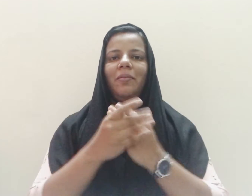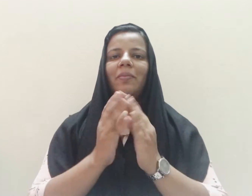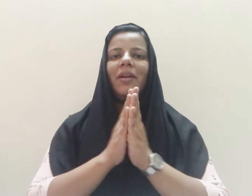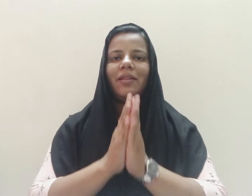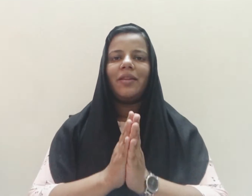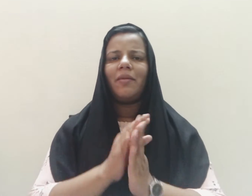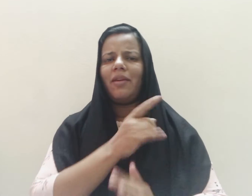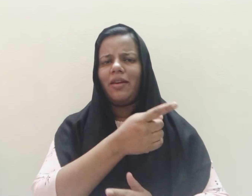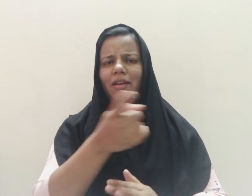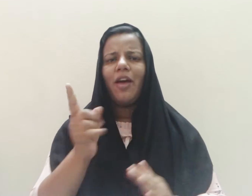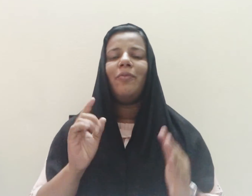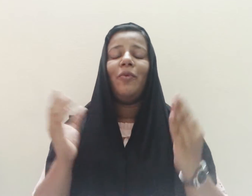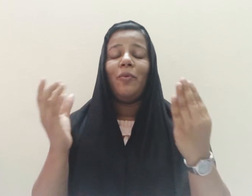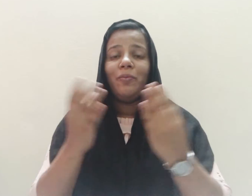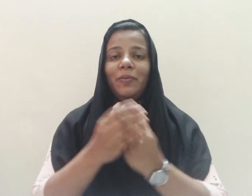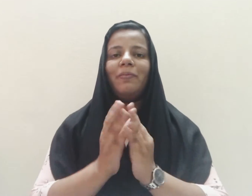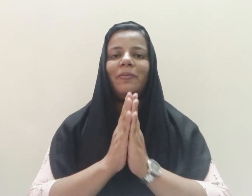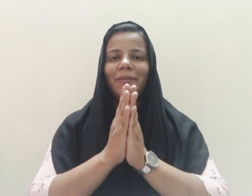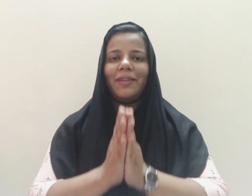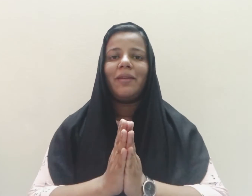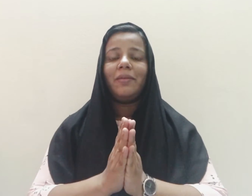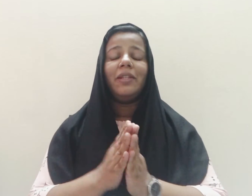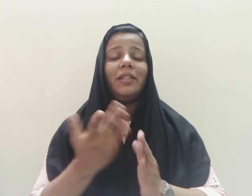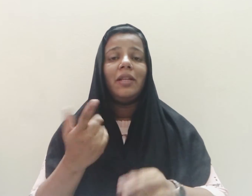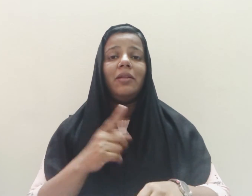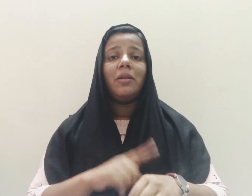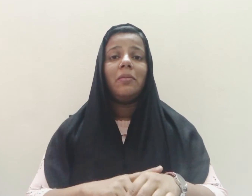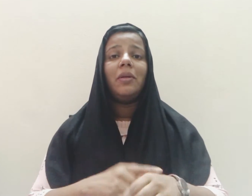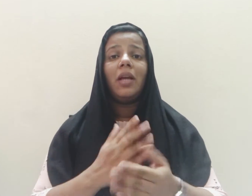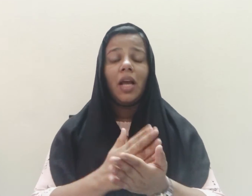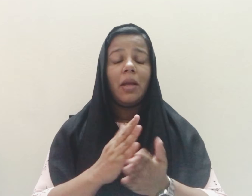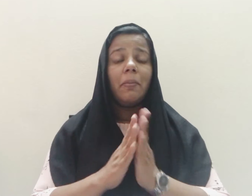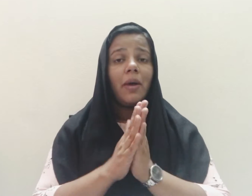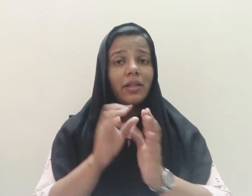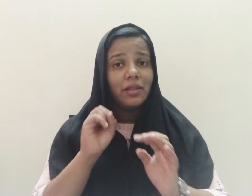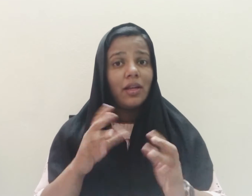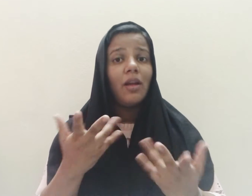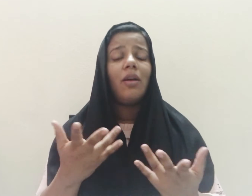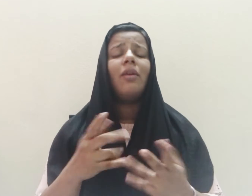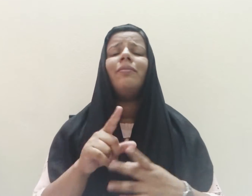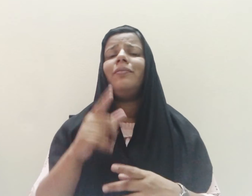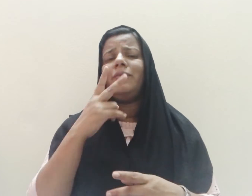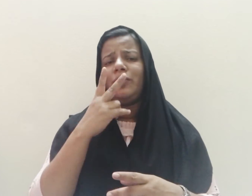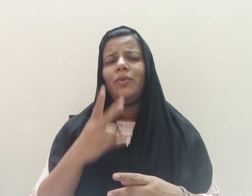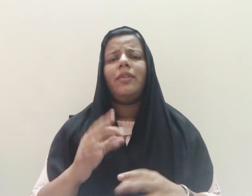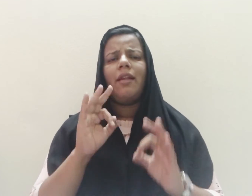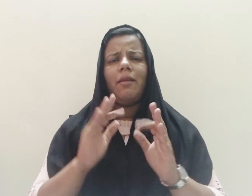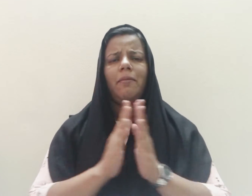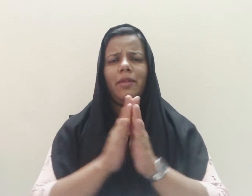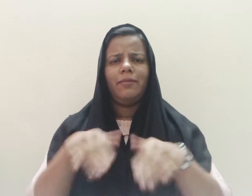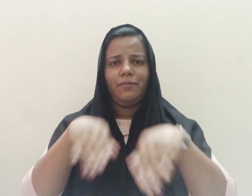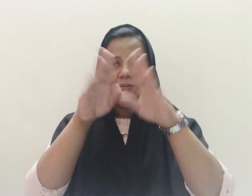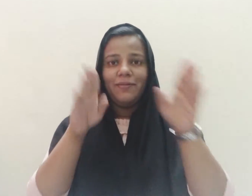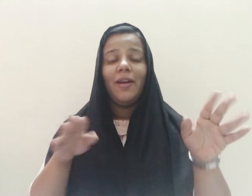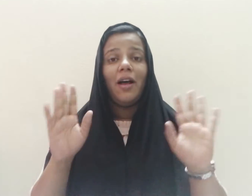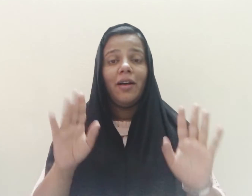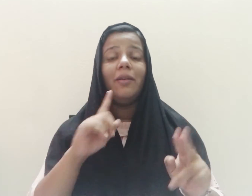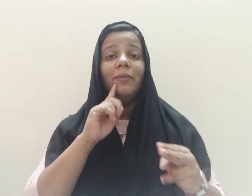നമുക്ക് പ്രാർത്ഥിക്കാം. എല്ലാവരും ചേർന്ന് പ്രാർത്ഥിക്കണം കേട്ടോ. ഒരുപക്ഷെ നിങ്ങളുടെ വിഷയമല്ല പ്രാർത്ഥിക്കുന്നതെങ്കിൽ പോലും നിങ്ങൾ പ്രാർത്ഥിക്കാൻ തയ്യാറാകണം. എങ്കിൽ മാത്രമേ